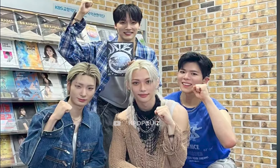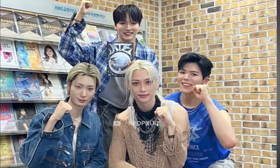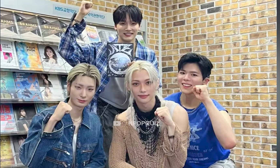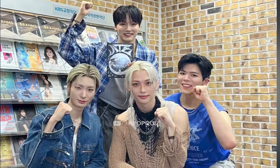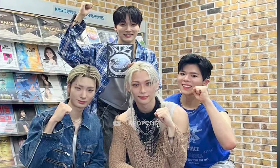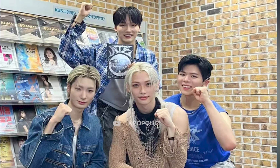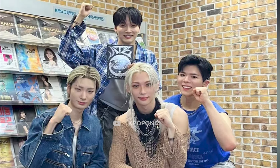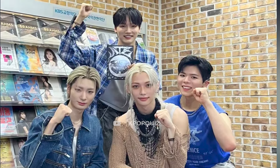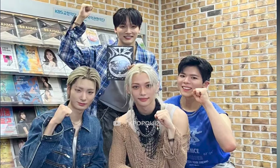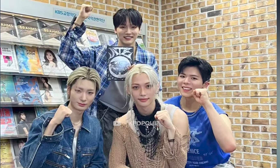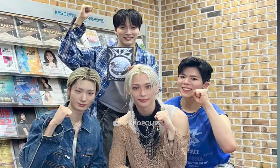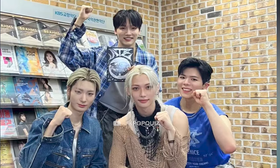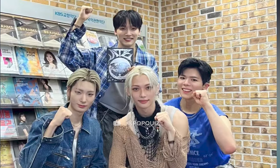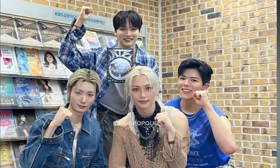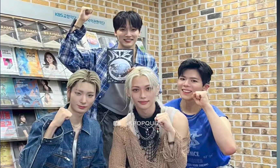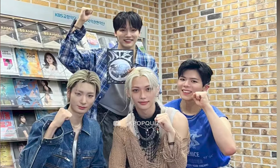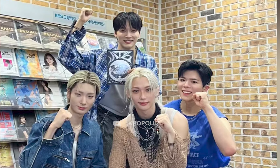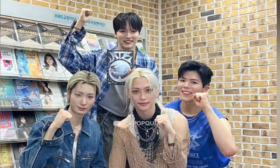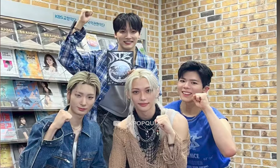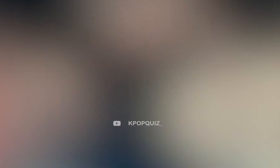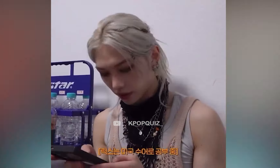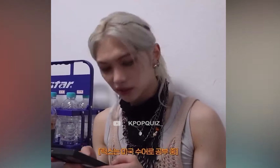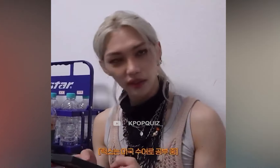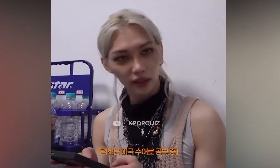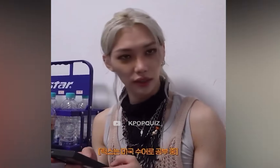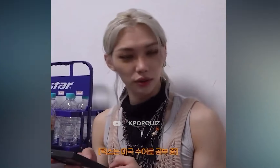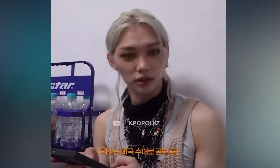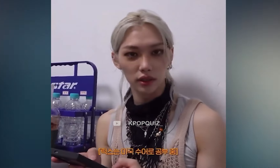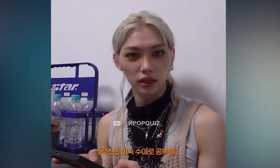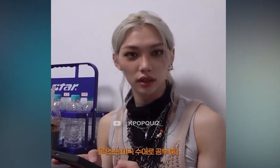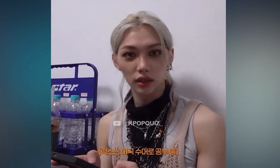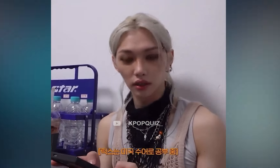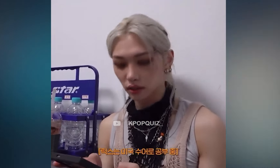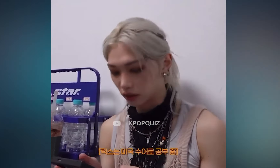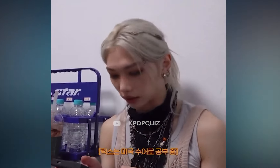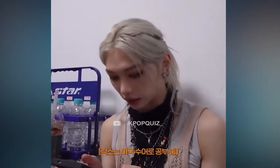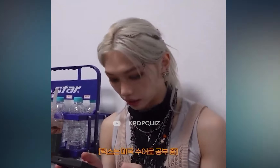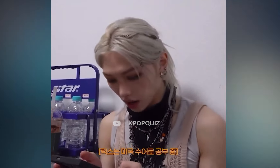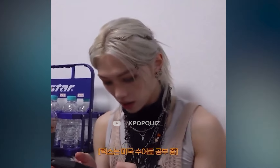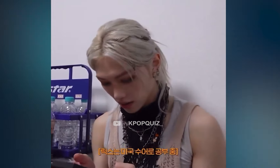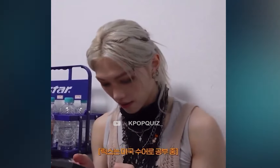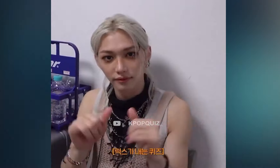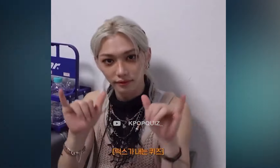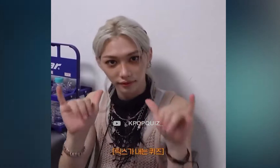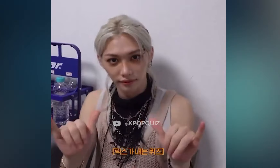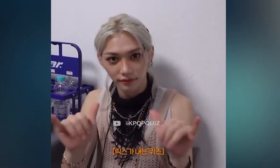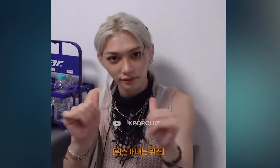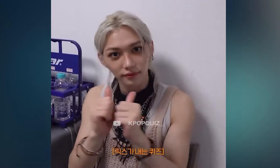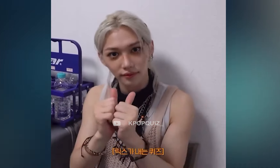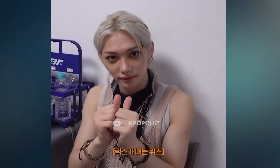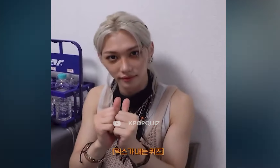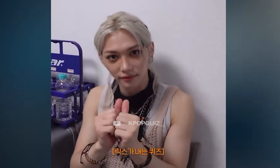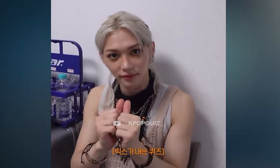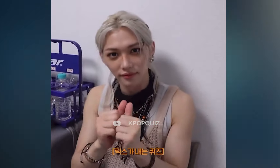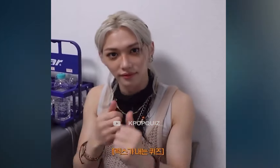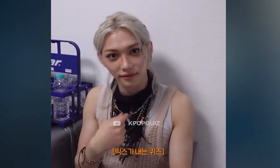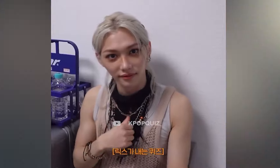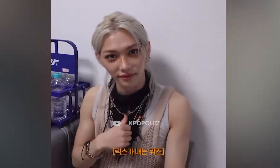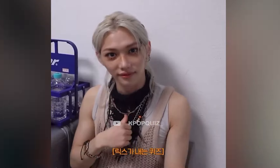ellos. Félix incluso preguntó al personal del grupo de chicos si la lengua de señas que había aprendido era correcta, esto para